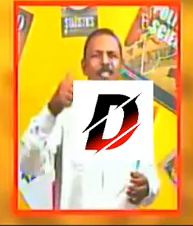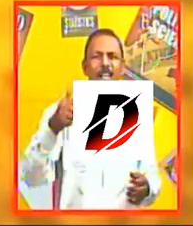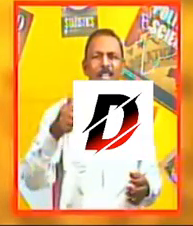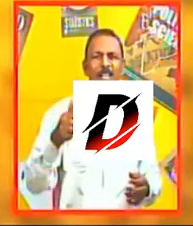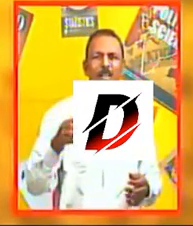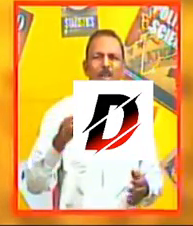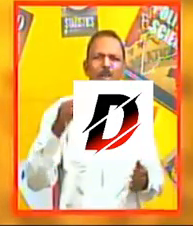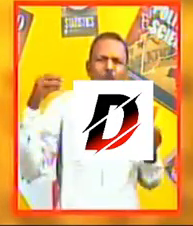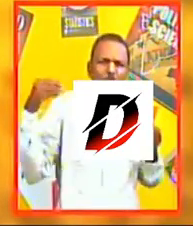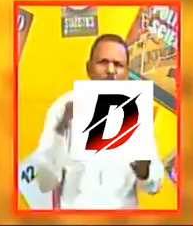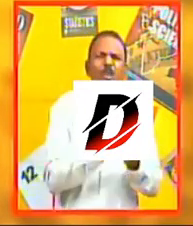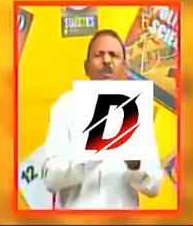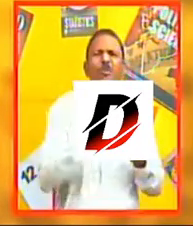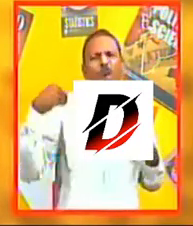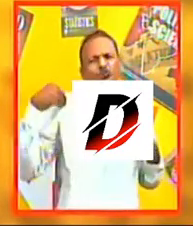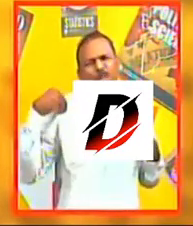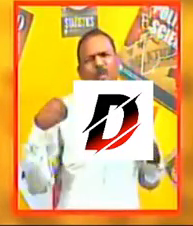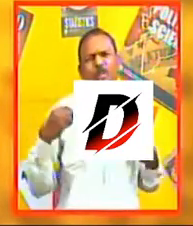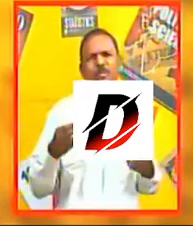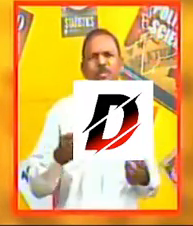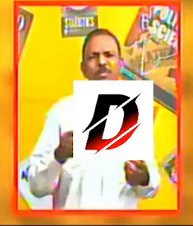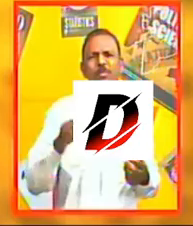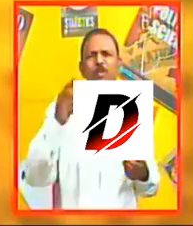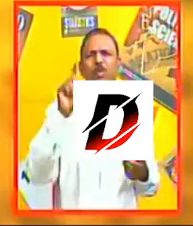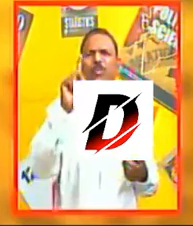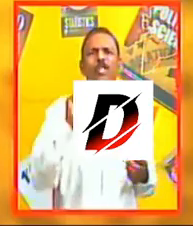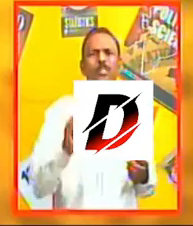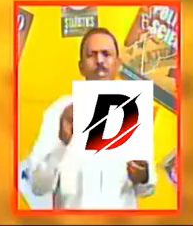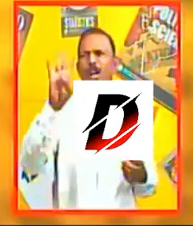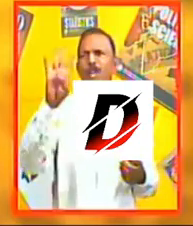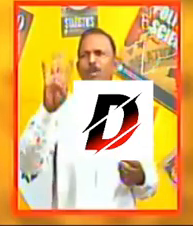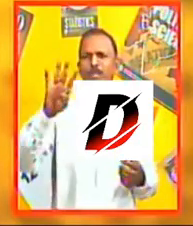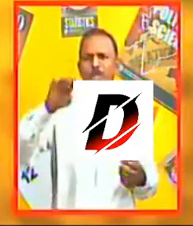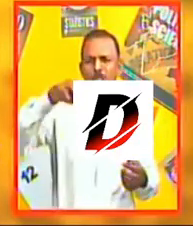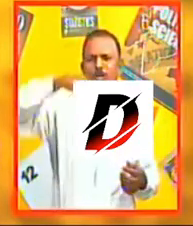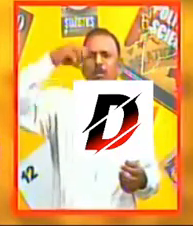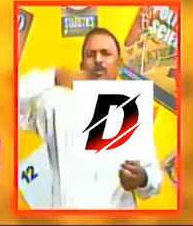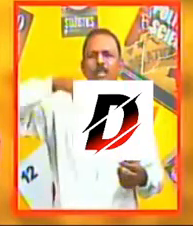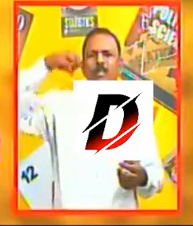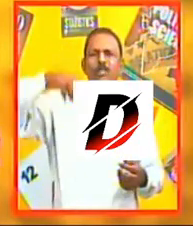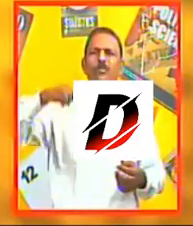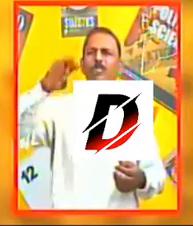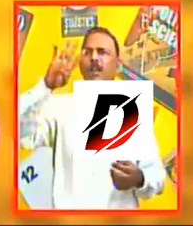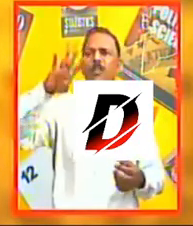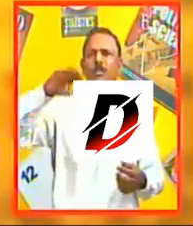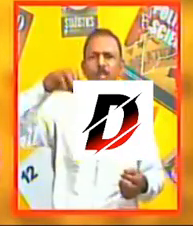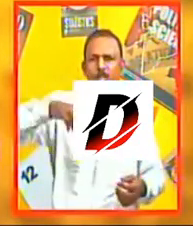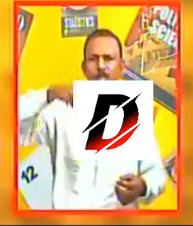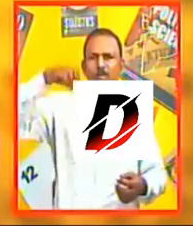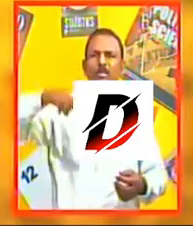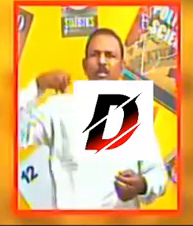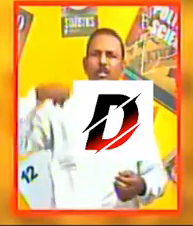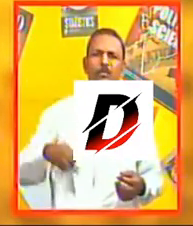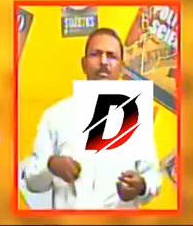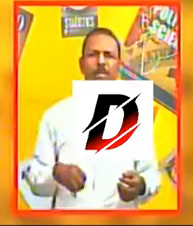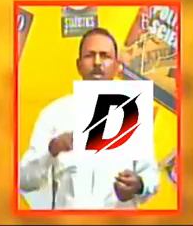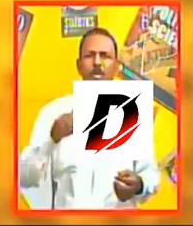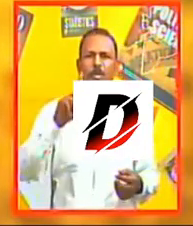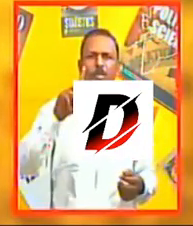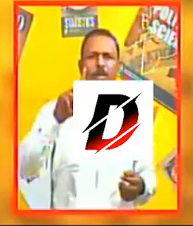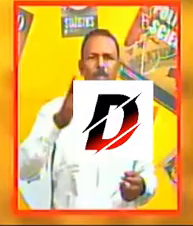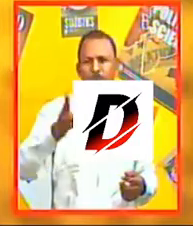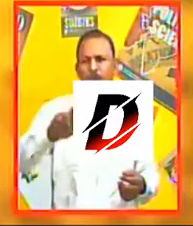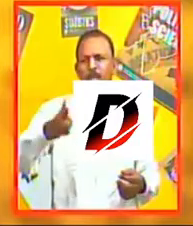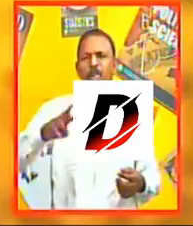காலநிலையை பாதிக்கும் காரணிகளில் ஒன்று அப்படின்னு என்ன பண்ணுவாங்க, 4 கொடுத்துருவாங்க. அதில் அச்சங்கள் கொடுத்துருப்பாங்க.